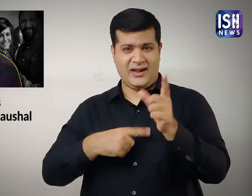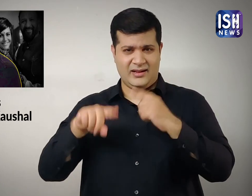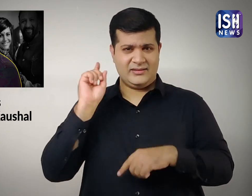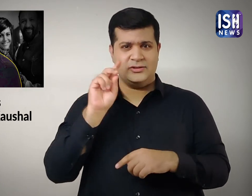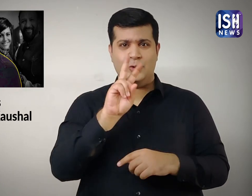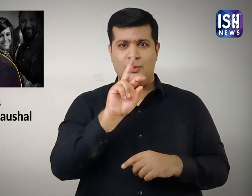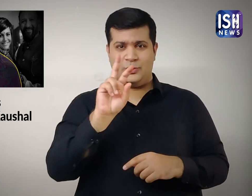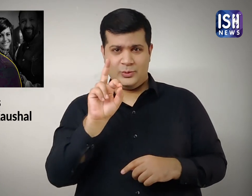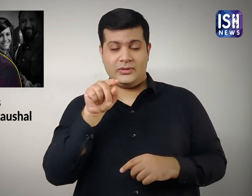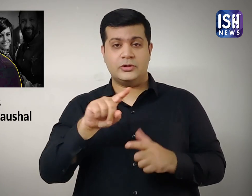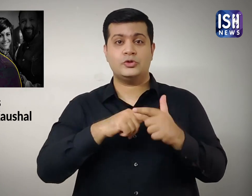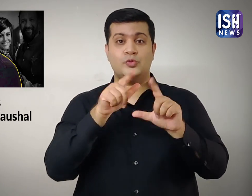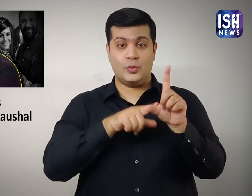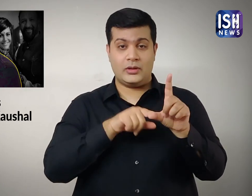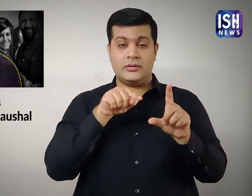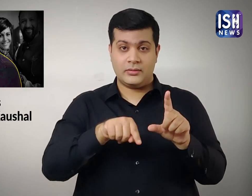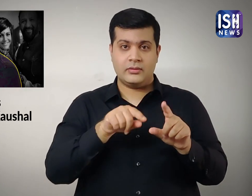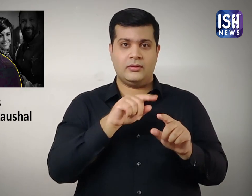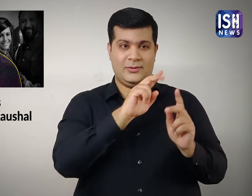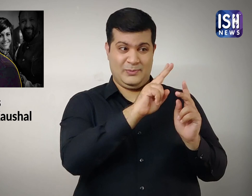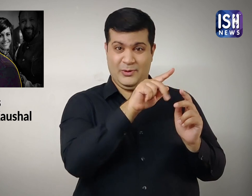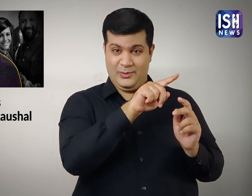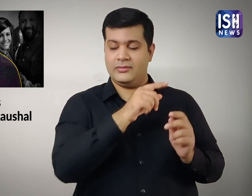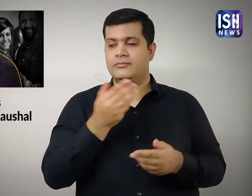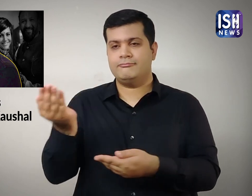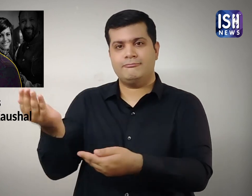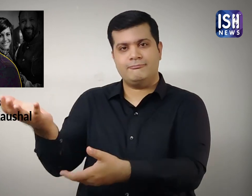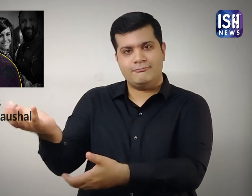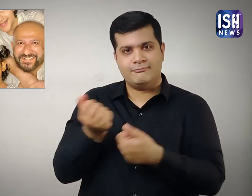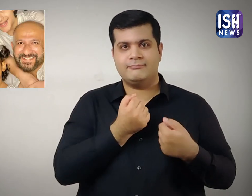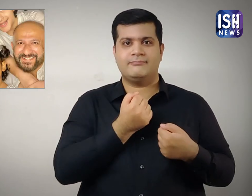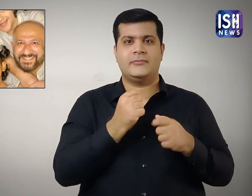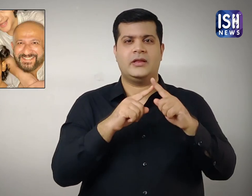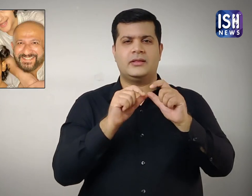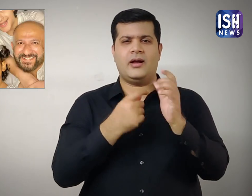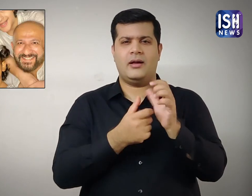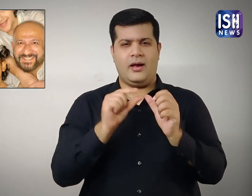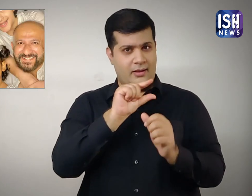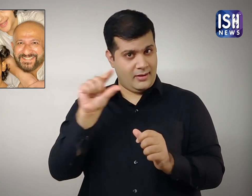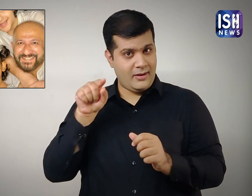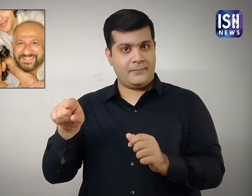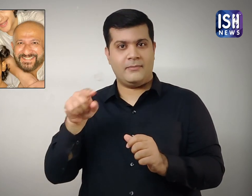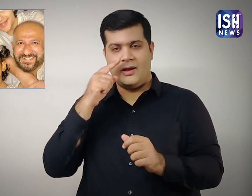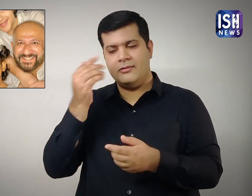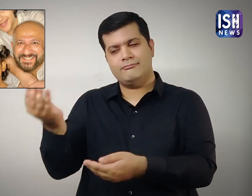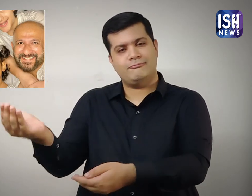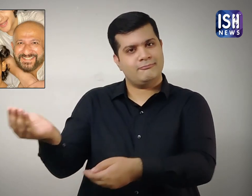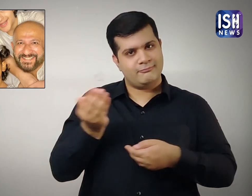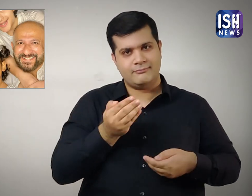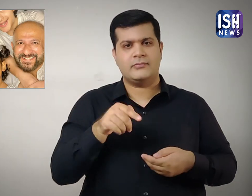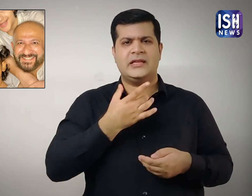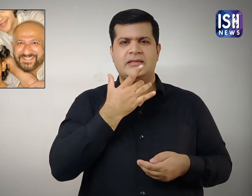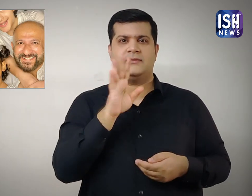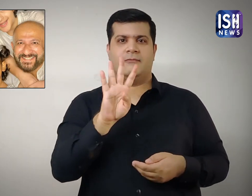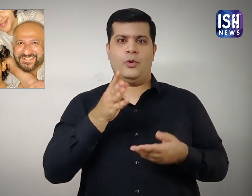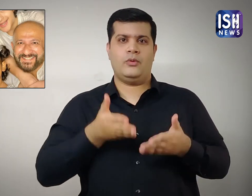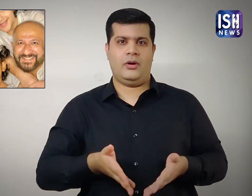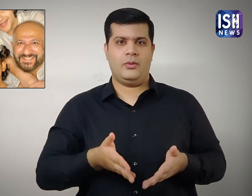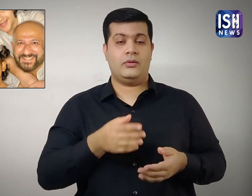मंदिरा और राज कौशल ने पिछले साल जुलाई में 4 साल की तारा को गोद लिया था।